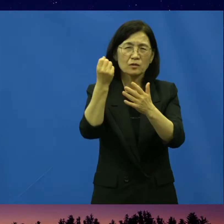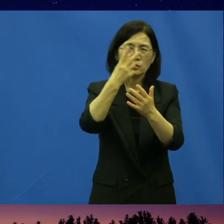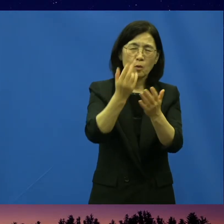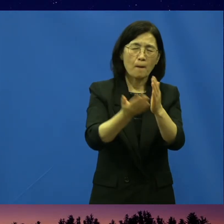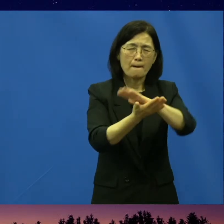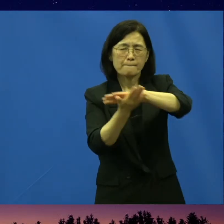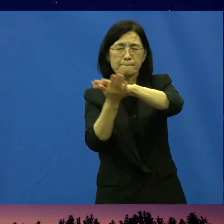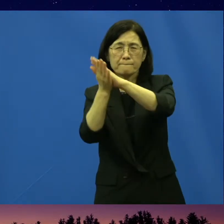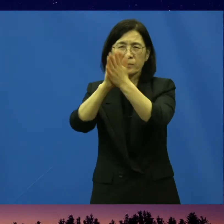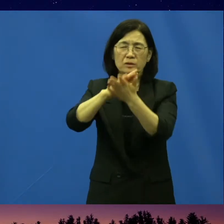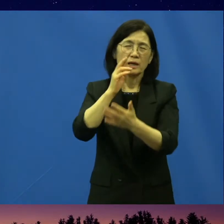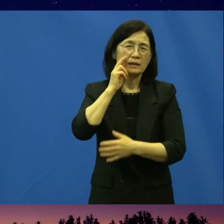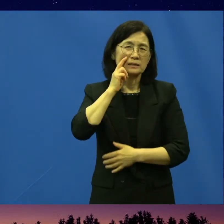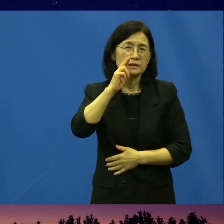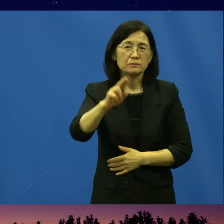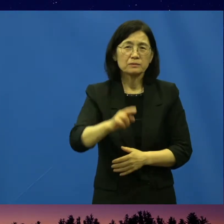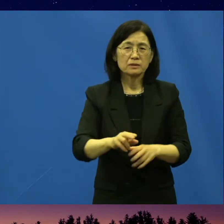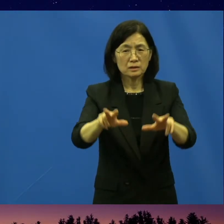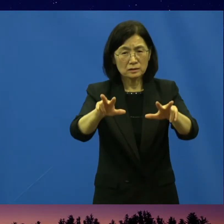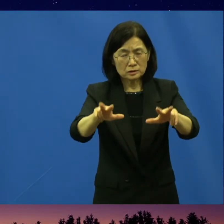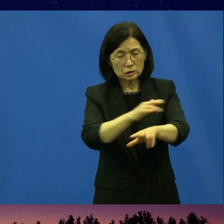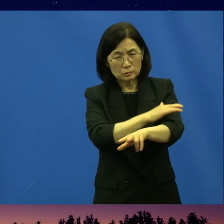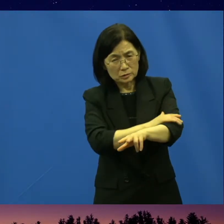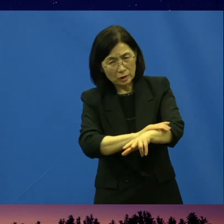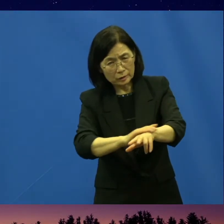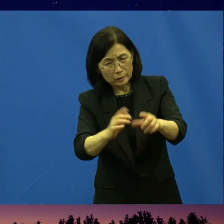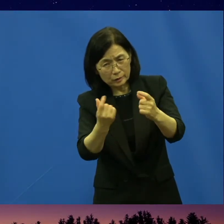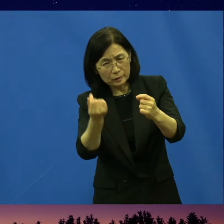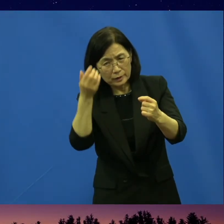지금 잘 풀려도 내일 어떻게 될지 알 수 없는 것.